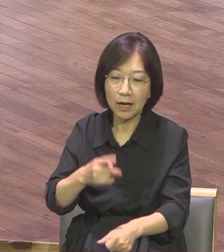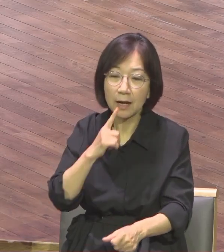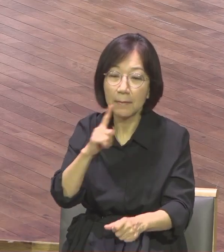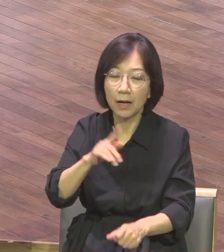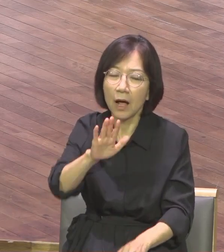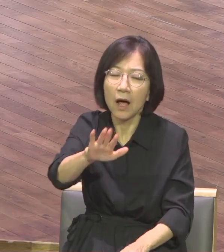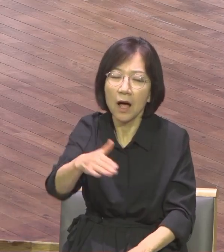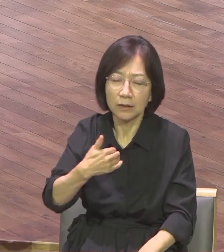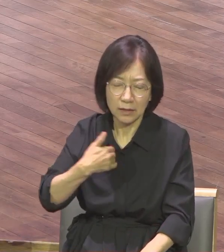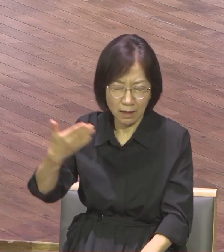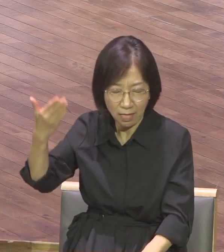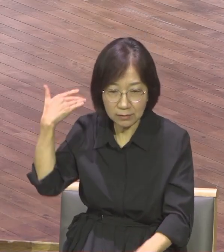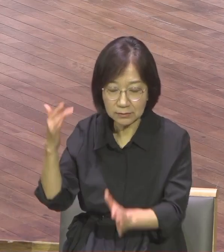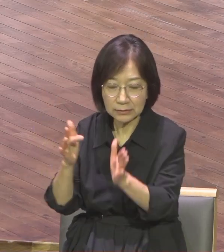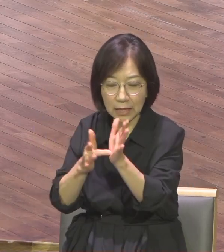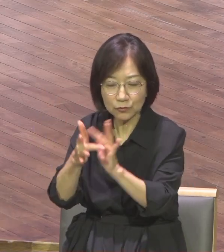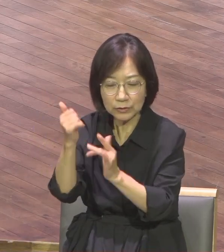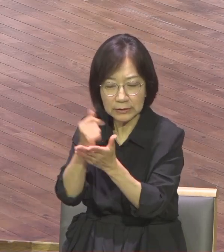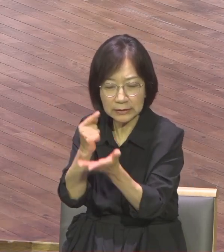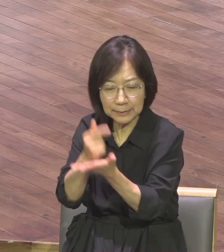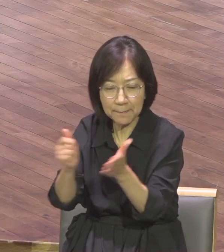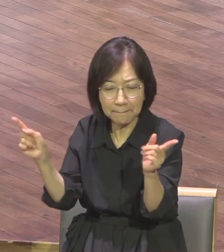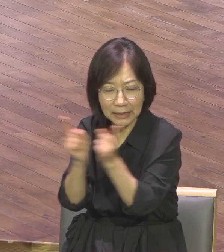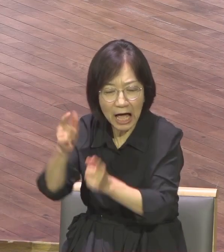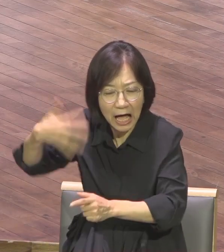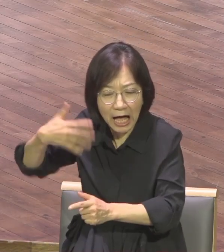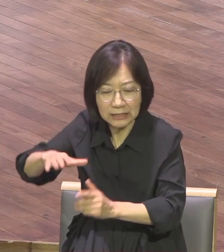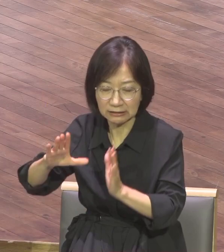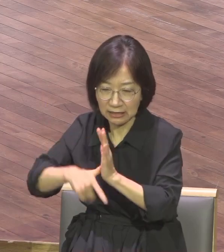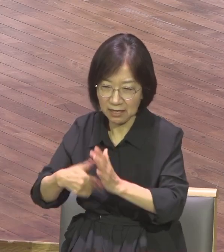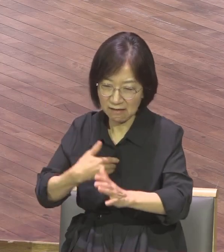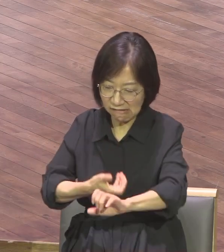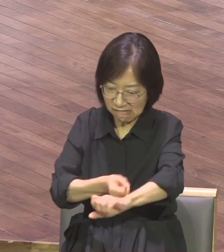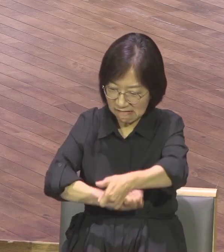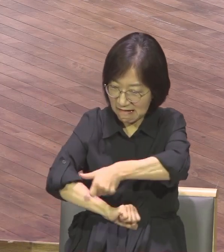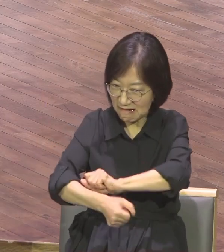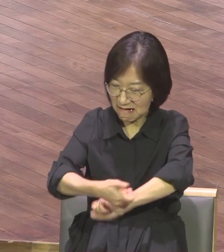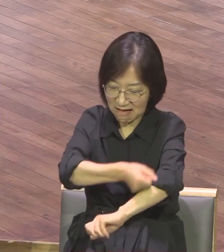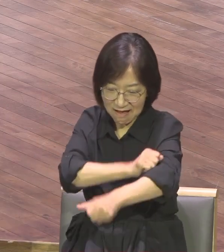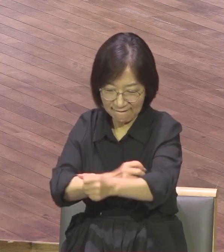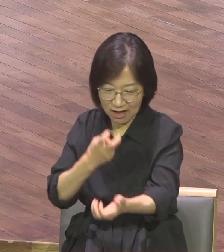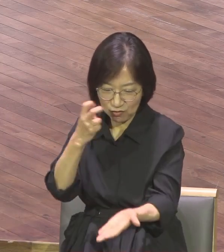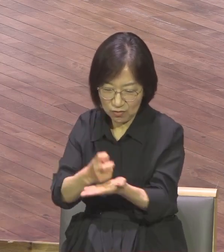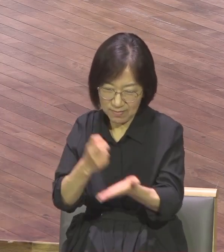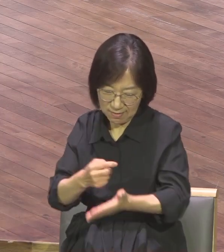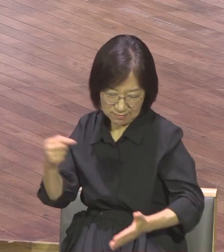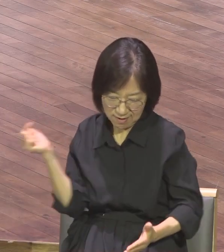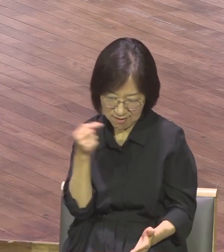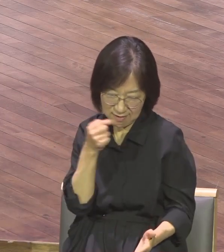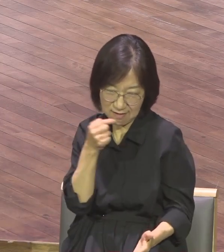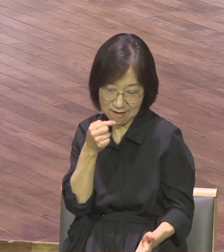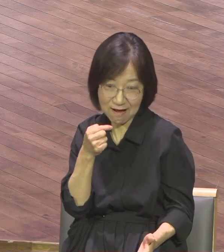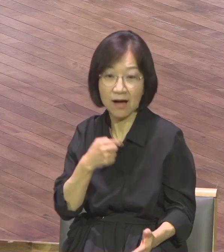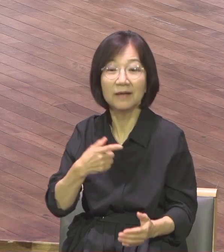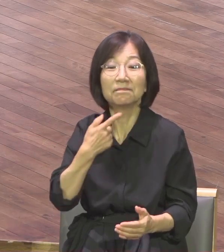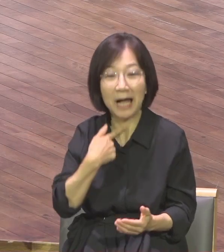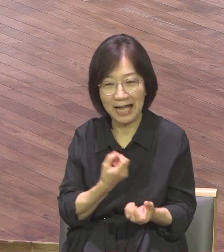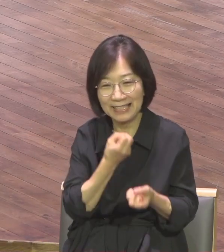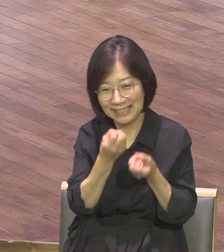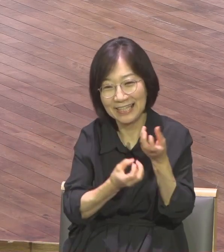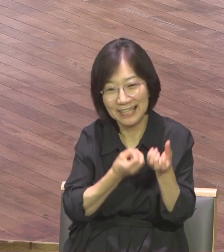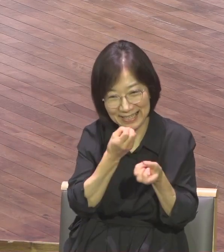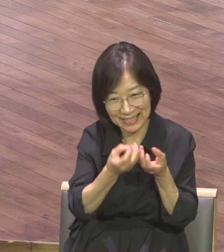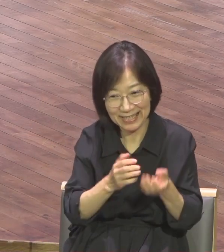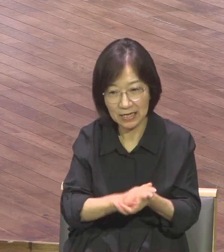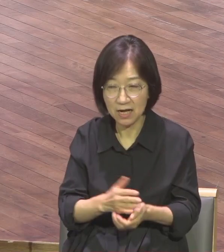이전에는, 이 부활하신 예수 만나 이제는 내가 열심히 특심이 율법주의자가 바리새인이 바리새인이 쭉 이야기하잖아요. 내 가문도